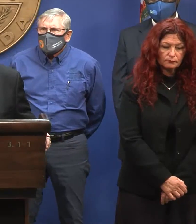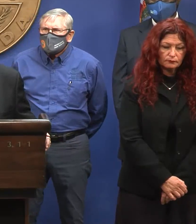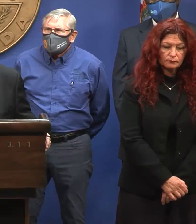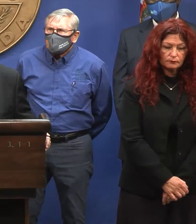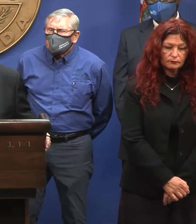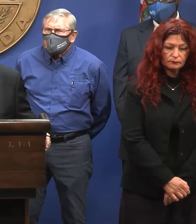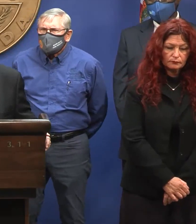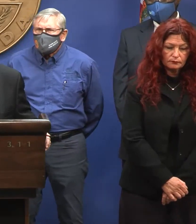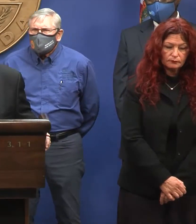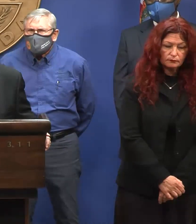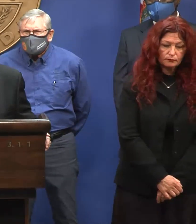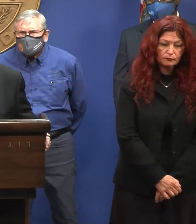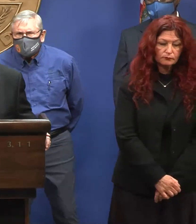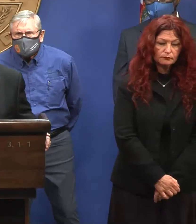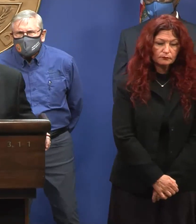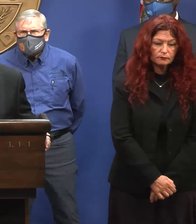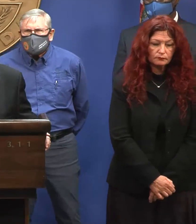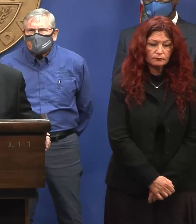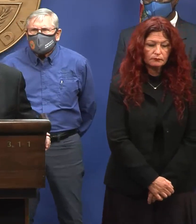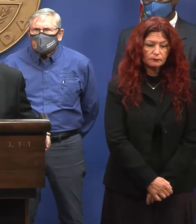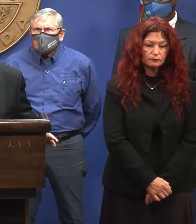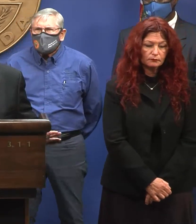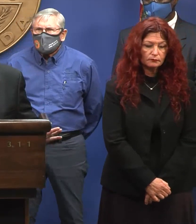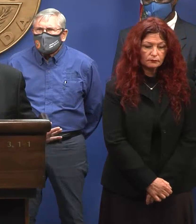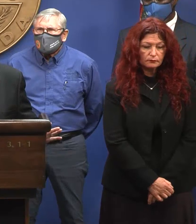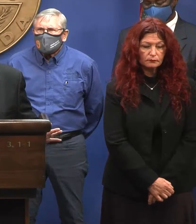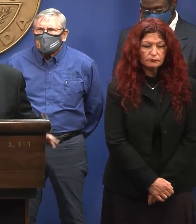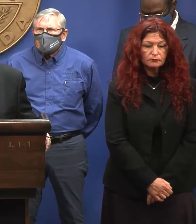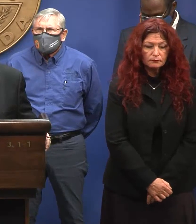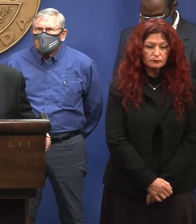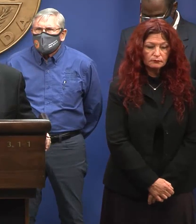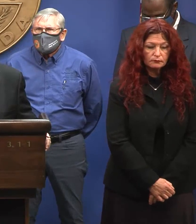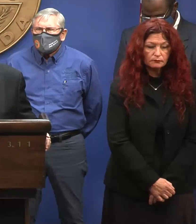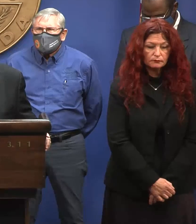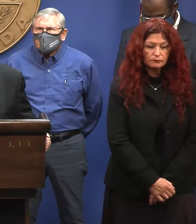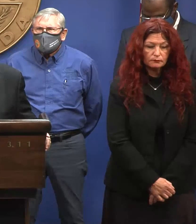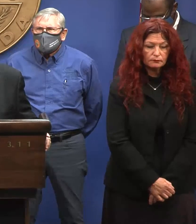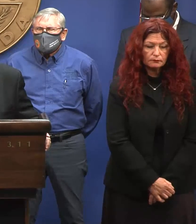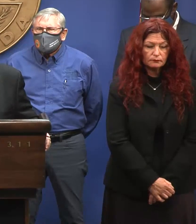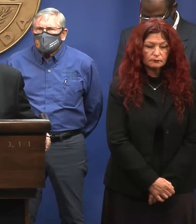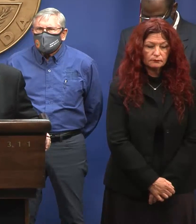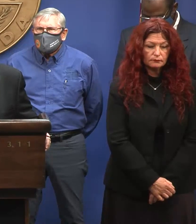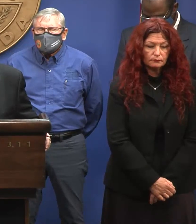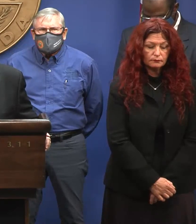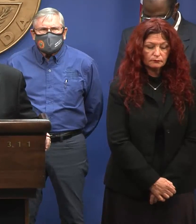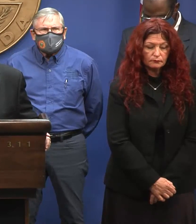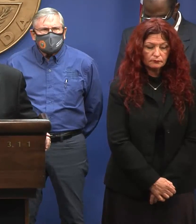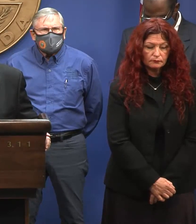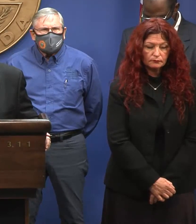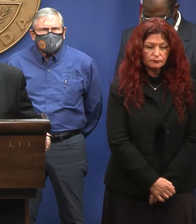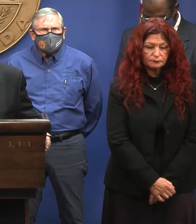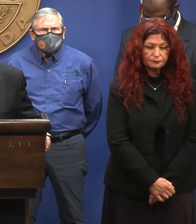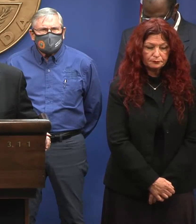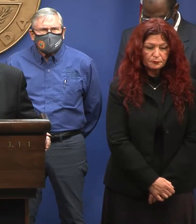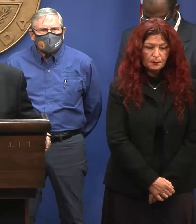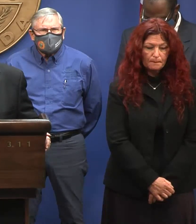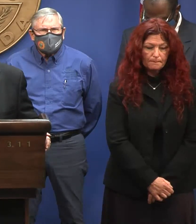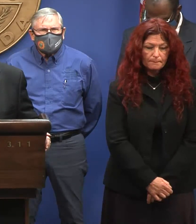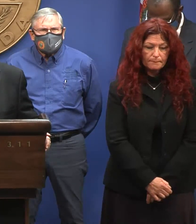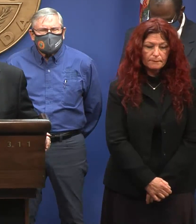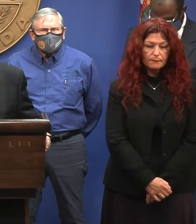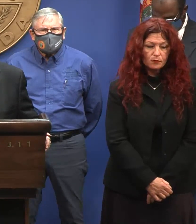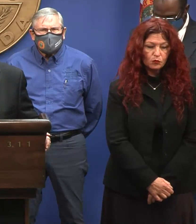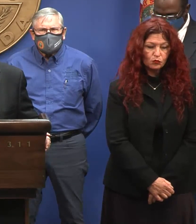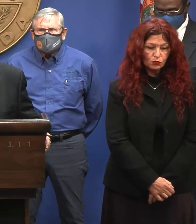es perfectamente usable y buenísima. Y lo más que lo tiene que hacer es abrir la pila y ahí tiene su agua. Aparte de